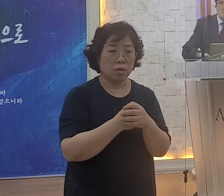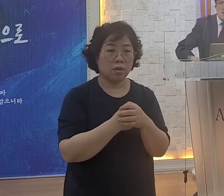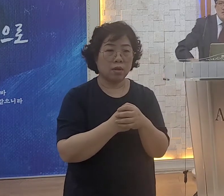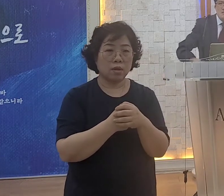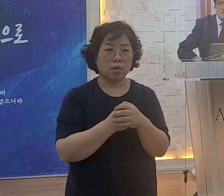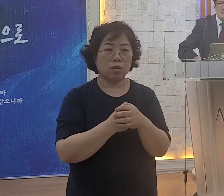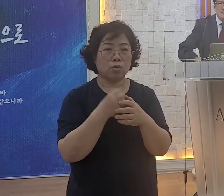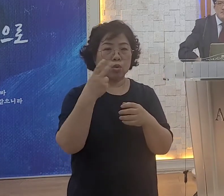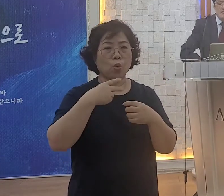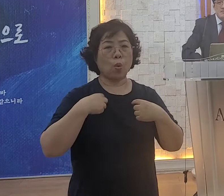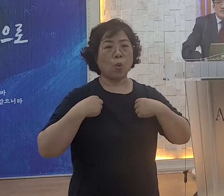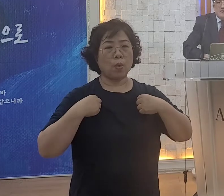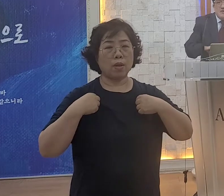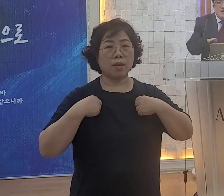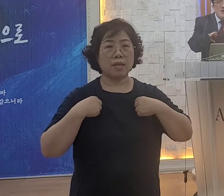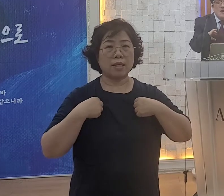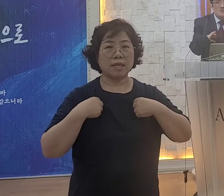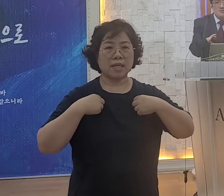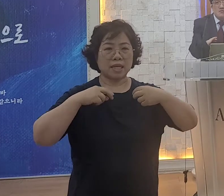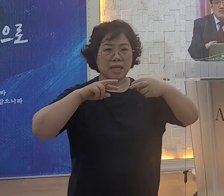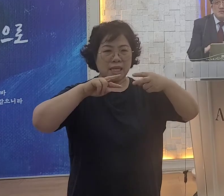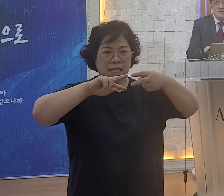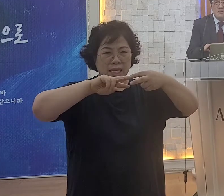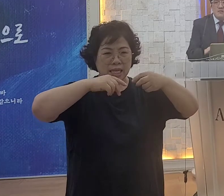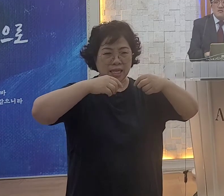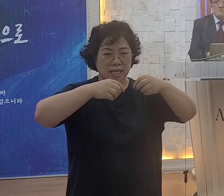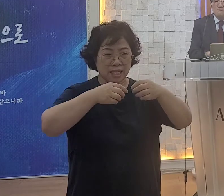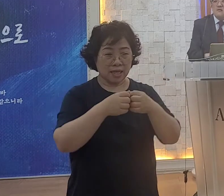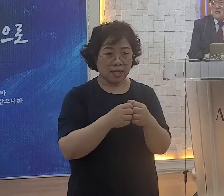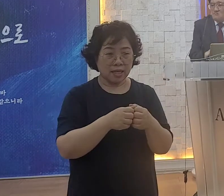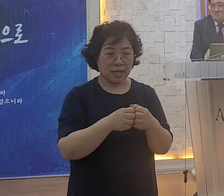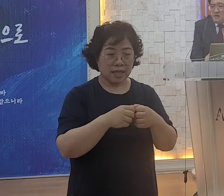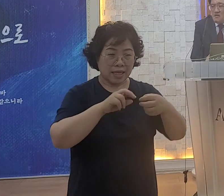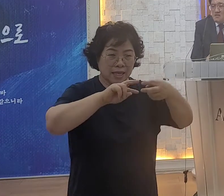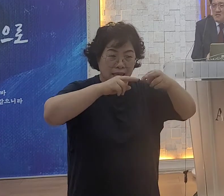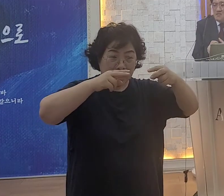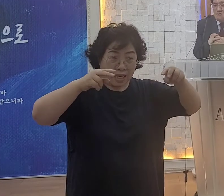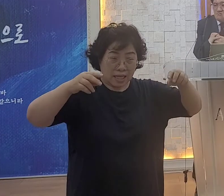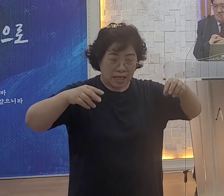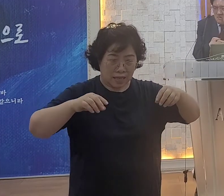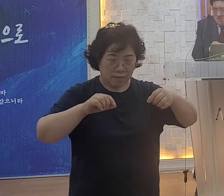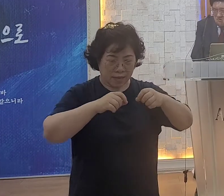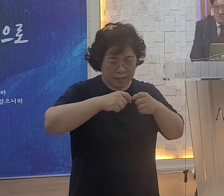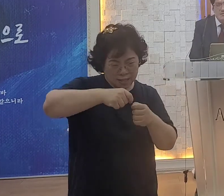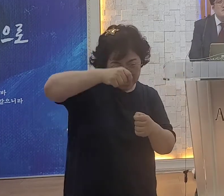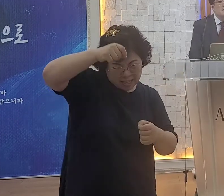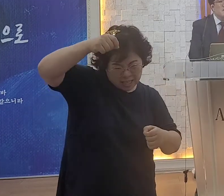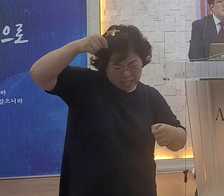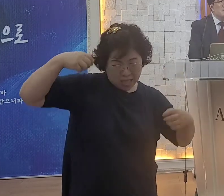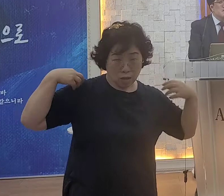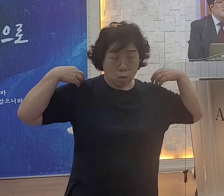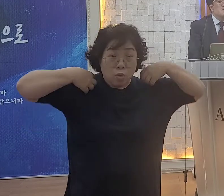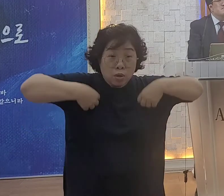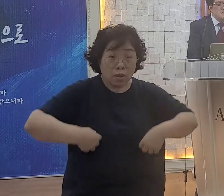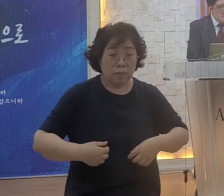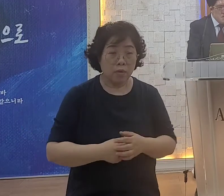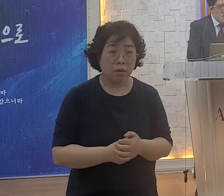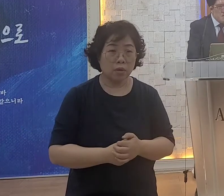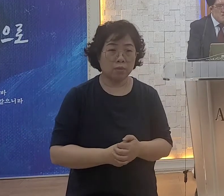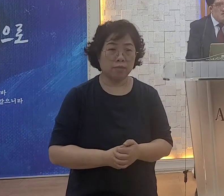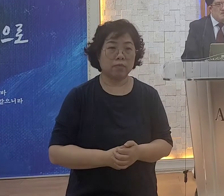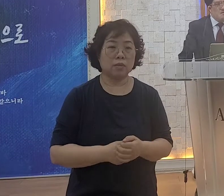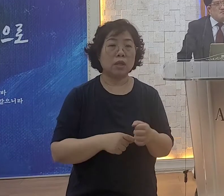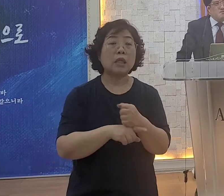그리고 또 옷에는 긴 옷을 이렇게 두루마기 같은 그런 긴 옷을 입는데 왜